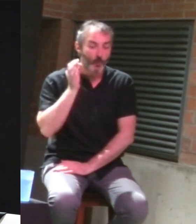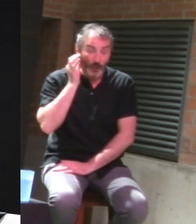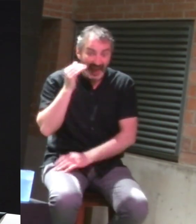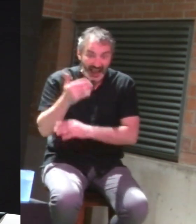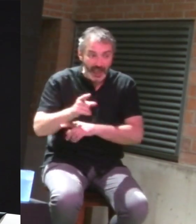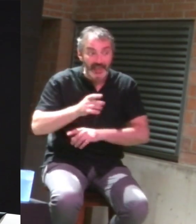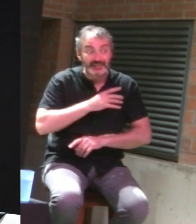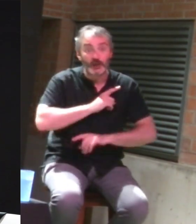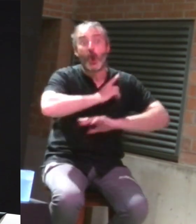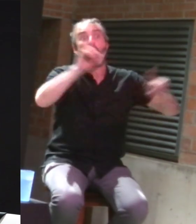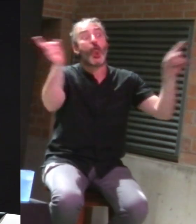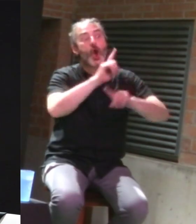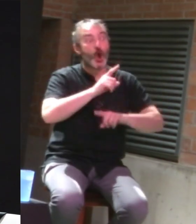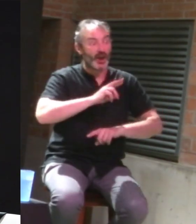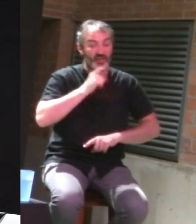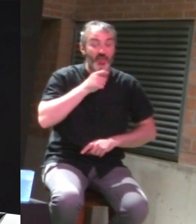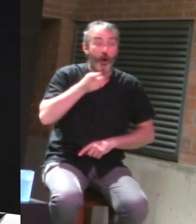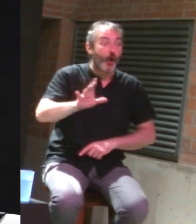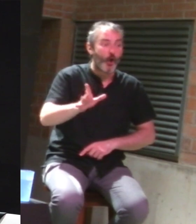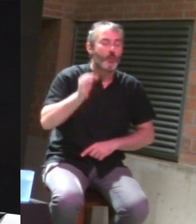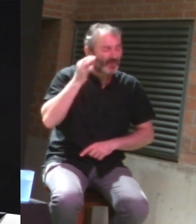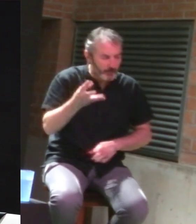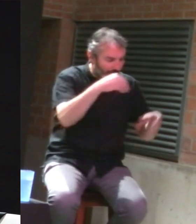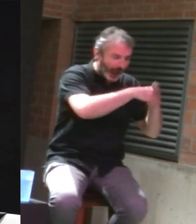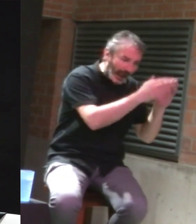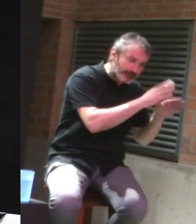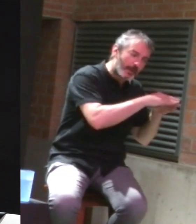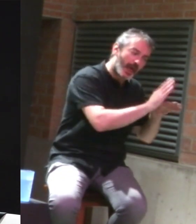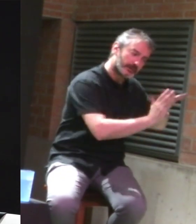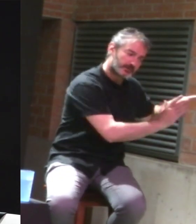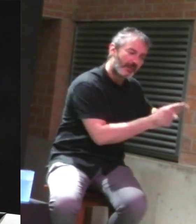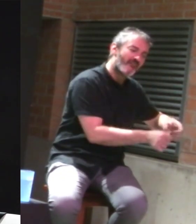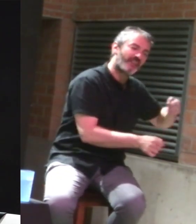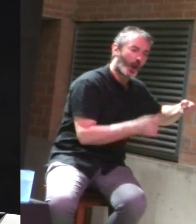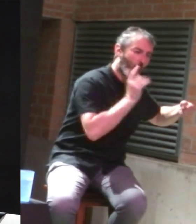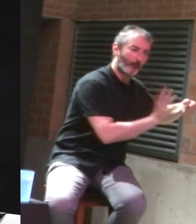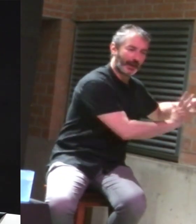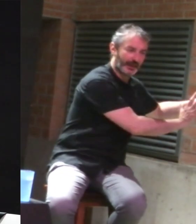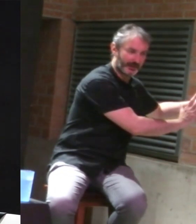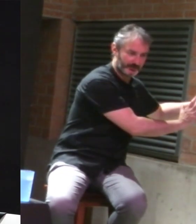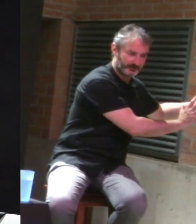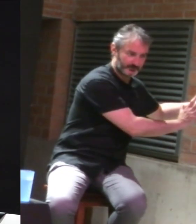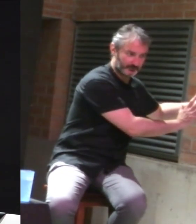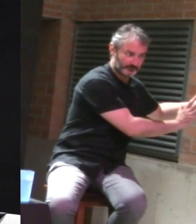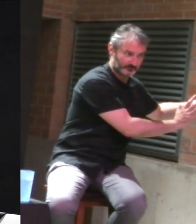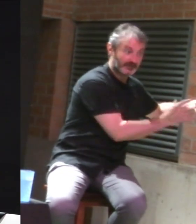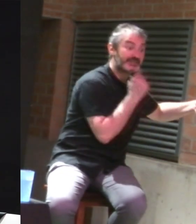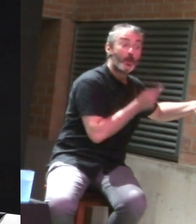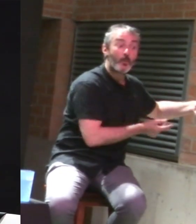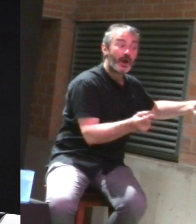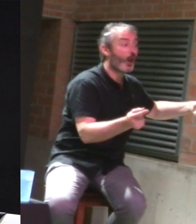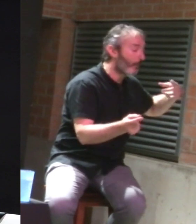està fent acció directa i està participant del que seria la presència al carrer. I precisament el que volia l'Església que la dona